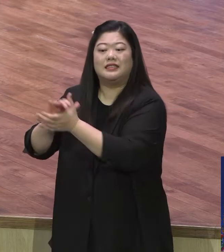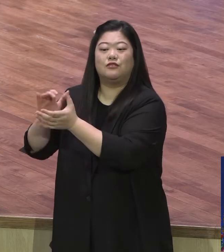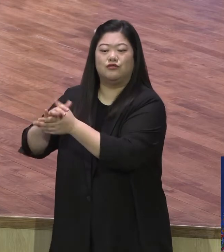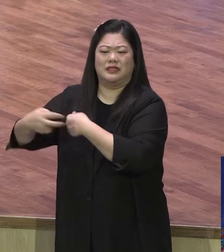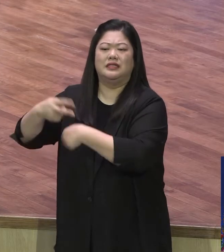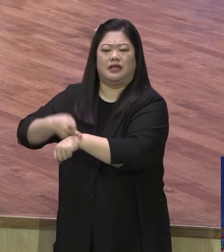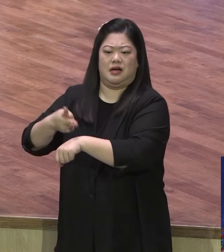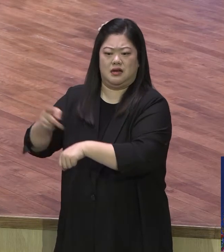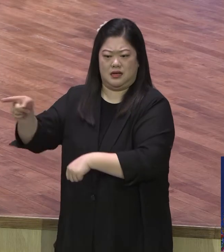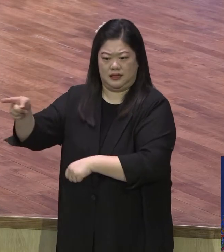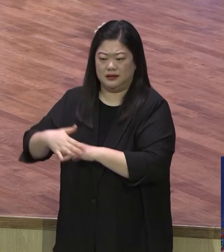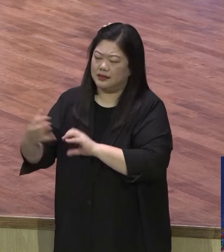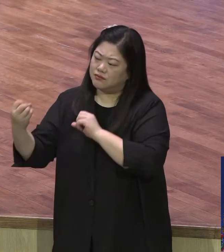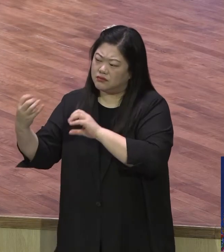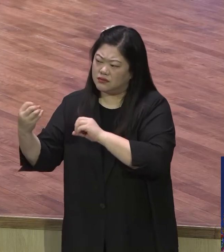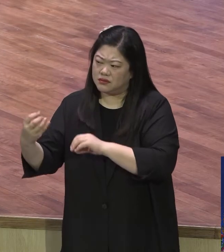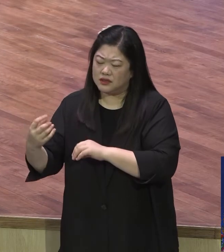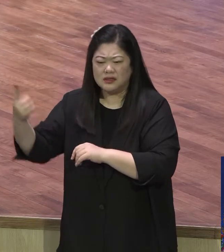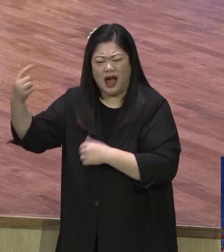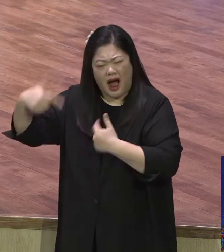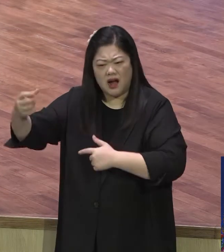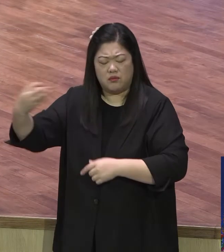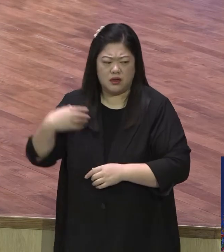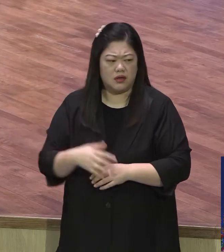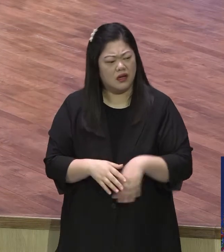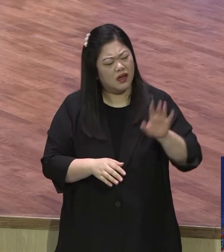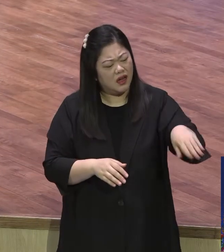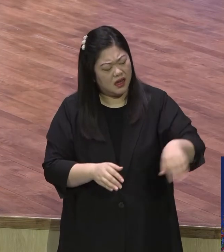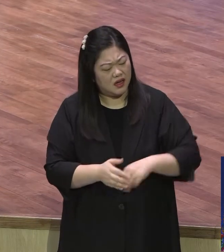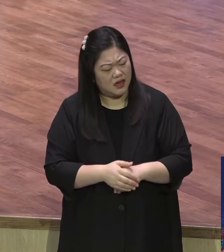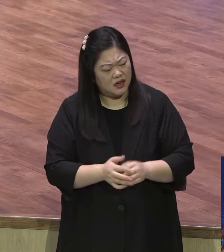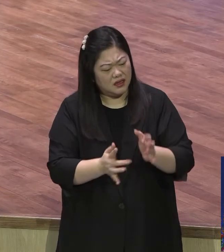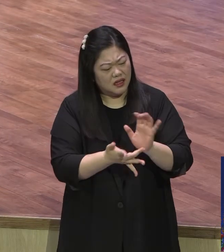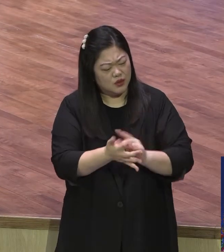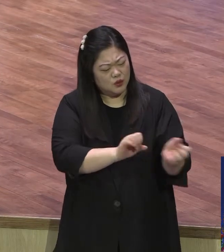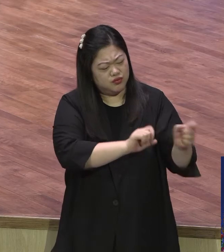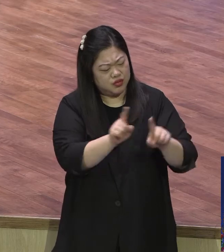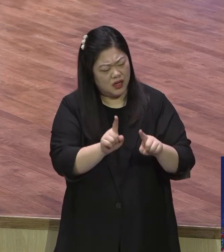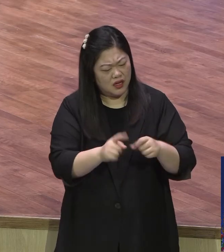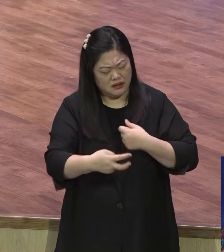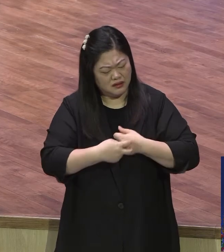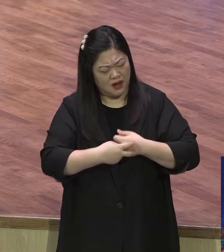사람 살아나냐 말이 되냐 성령이 아니고는 믿어지지 않아요